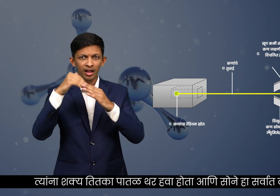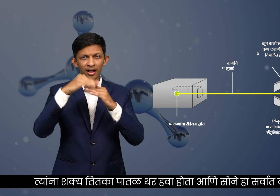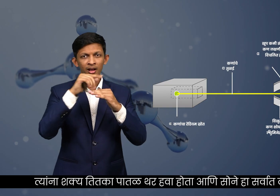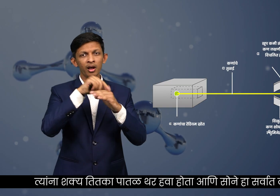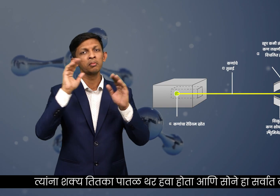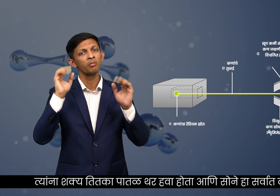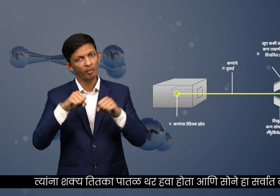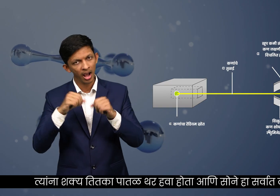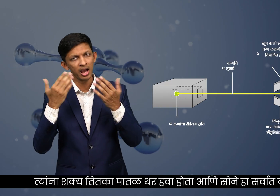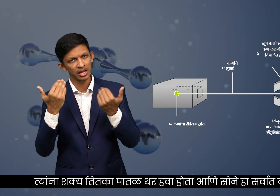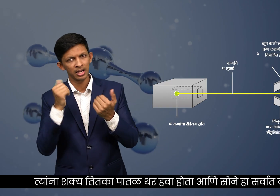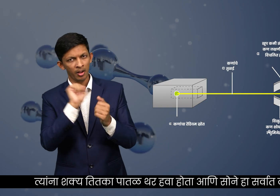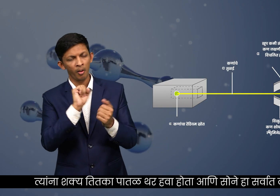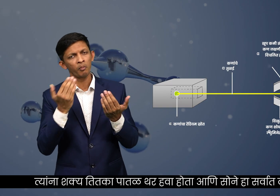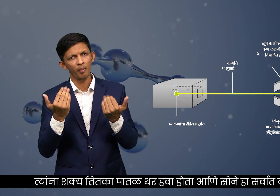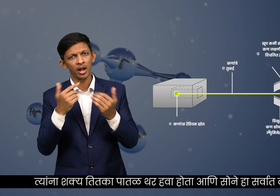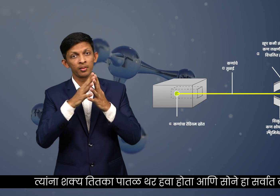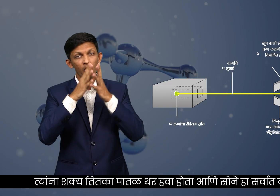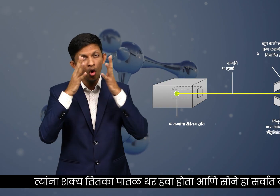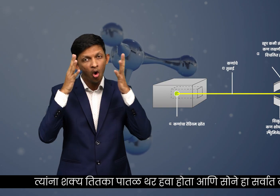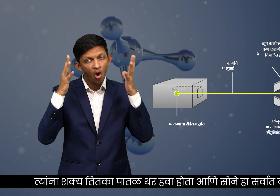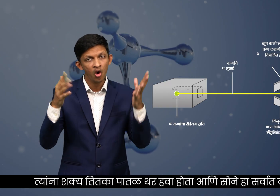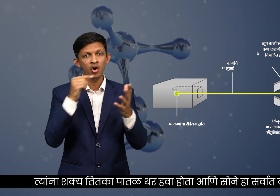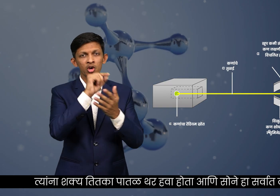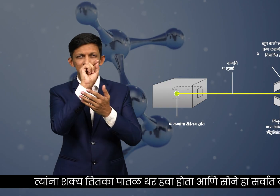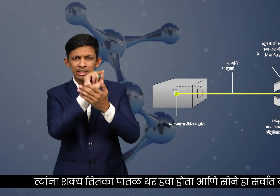थर हवा होता आणि सोने हा सर्वात लवचिक धातू आहे.